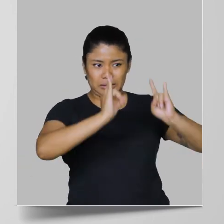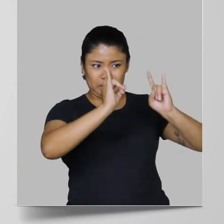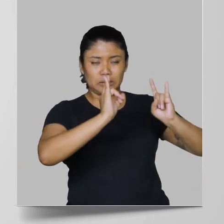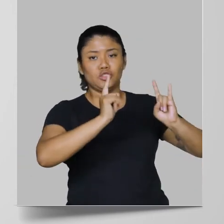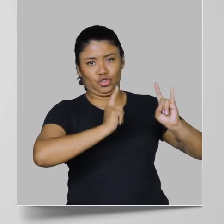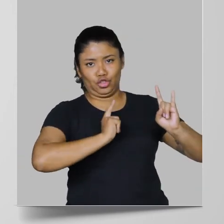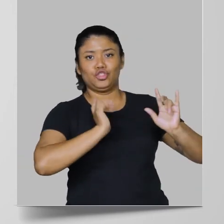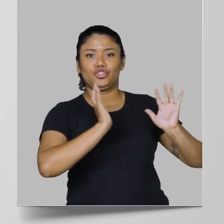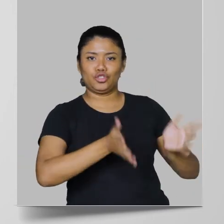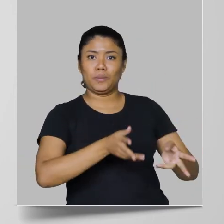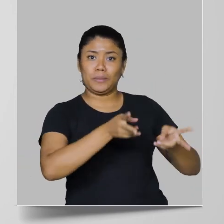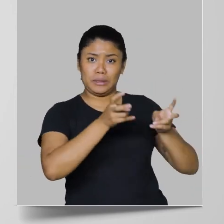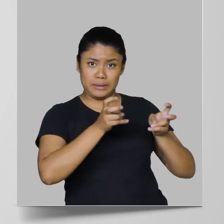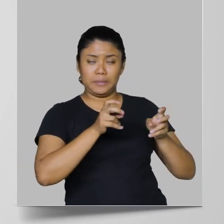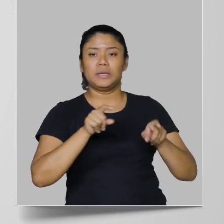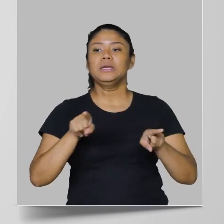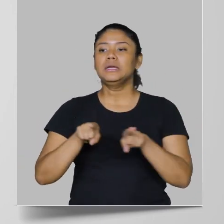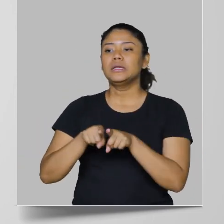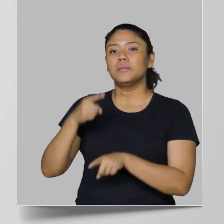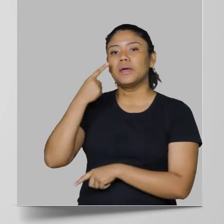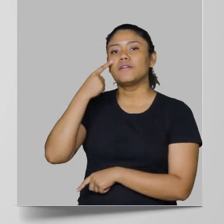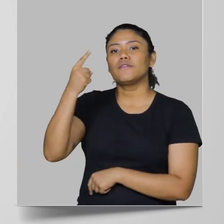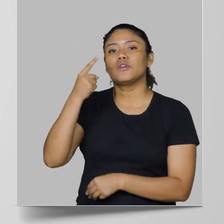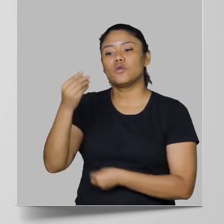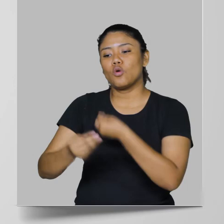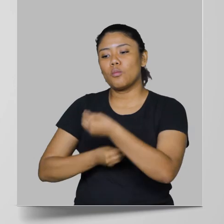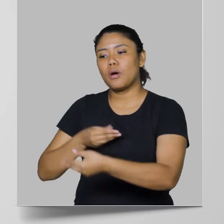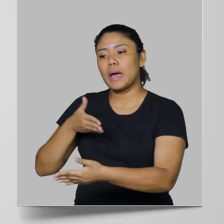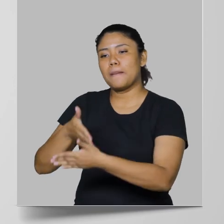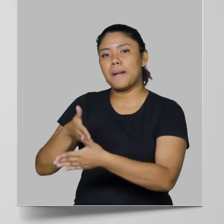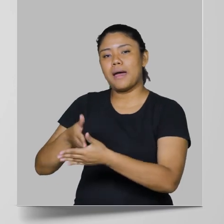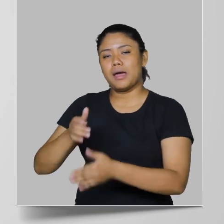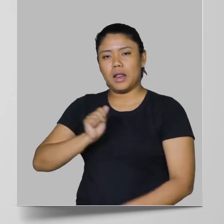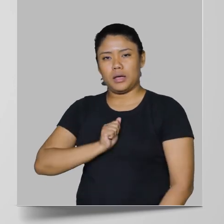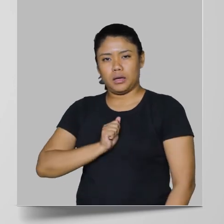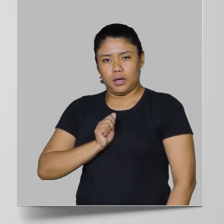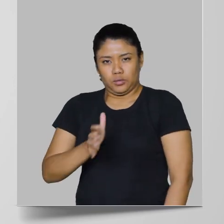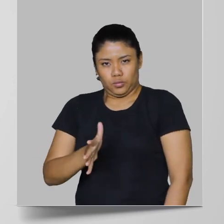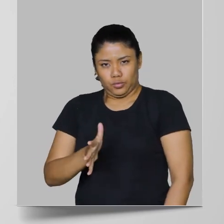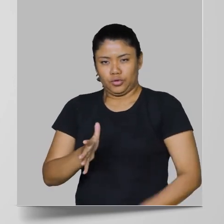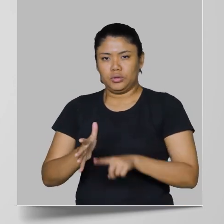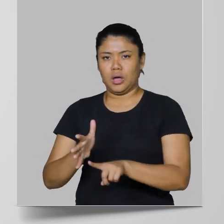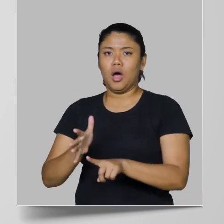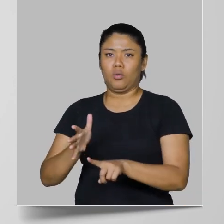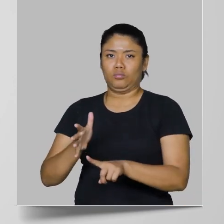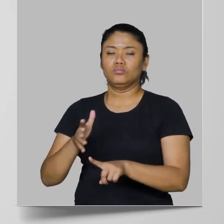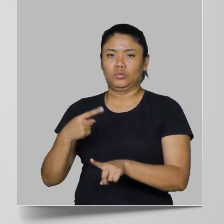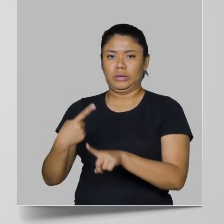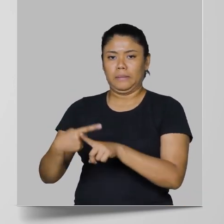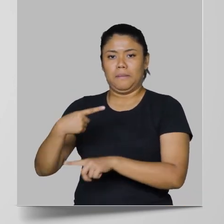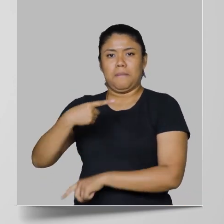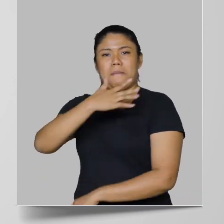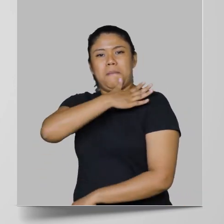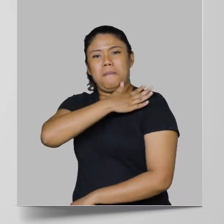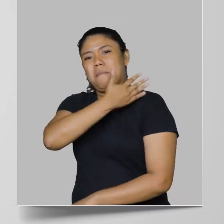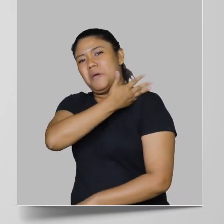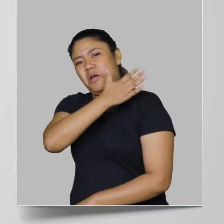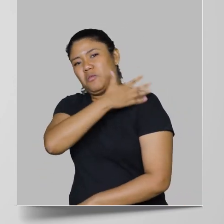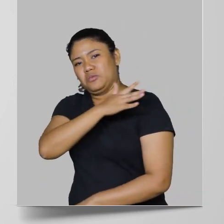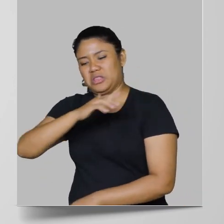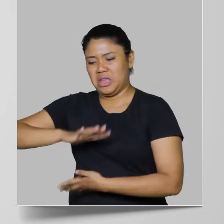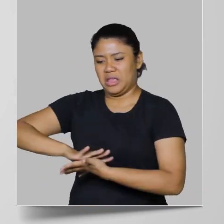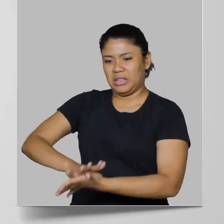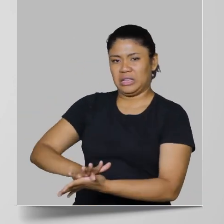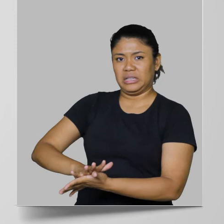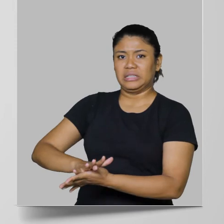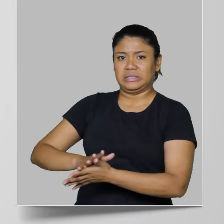voltei pro curso, as pessoas falaram assim, então agora com certeza você vai trabalhar com o direito das pessoas com deficiência, né? Porque, você é pessoa com